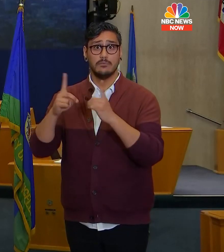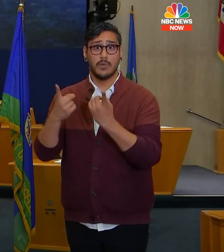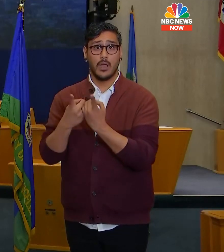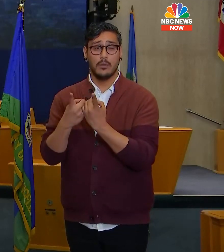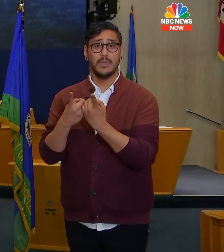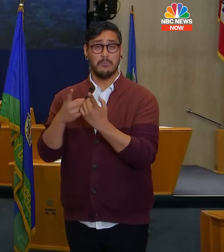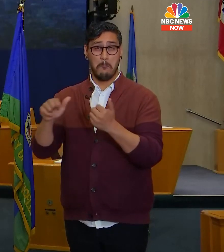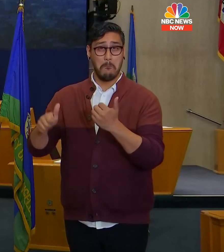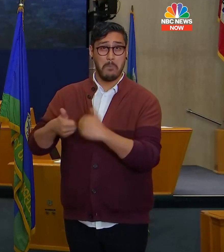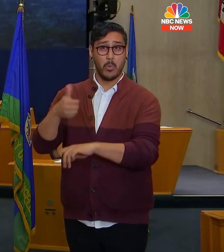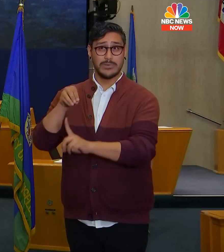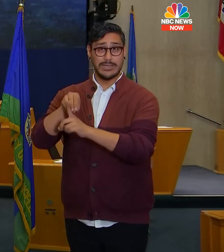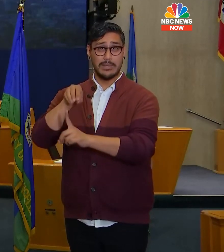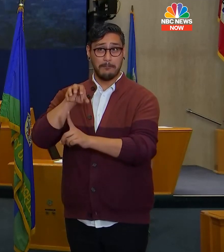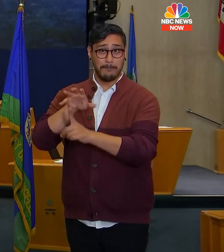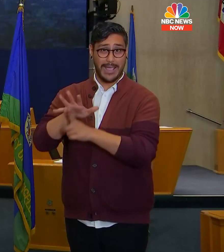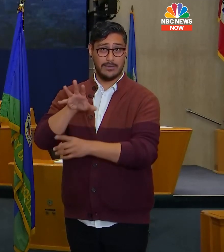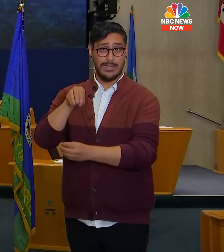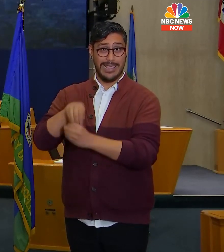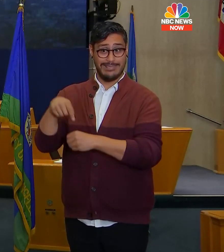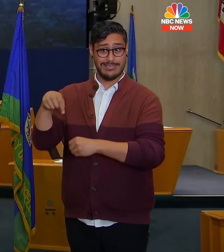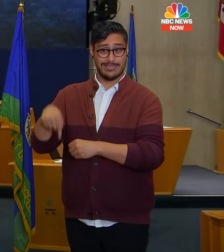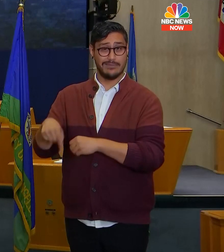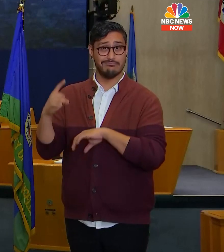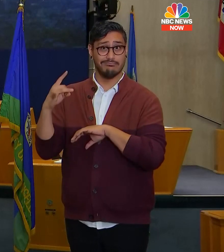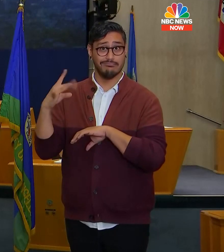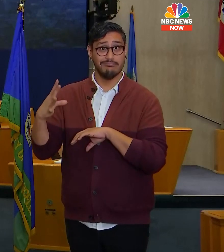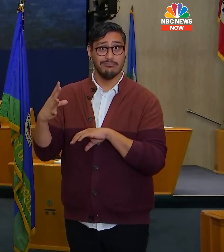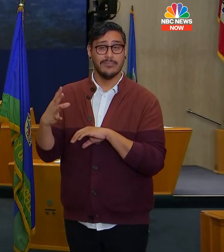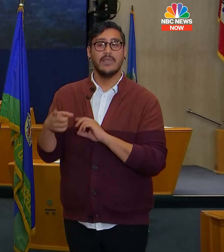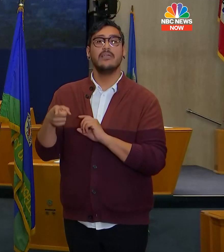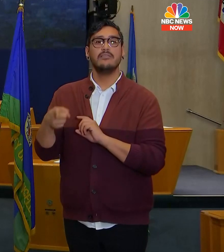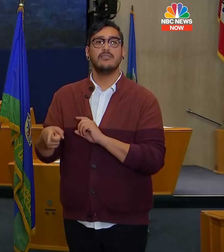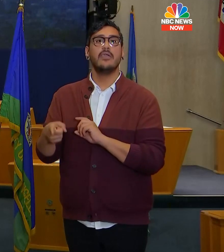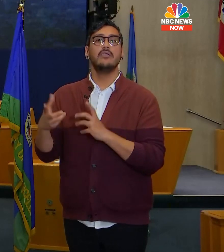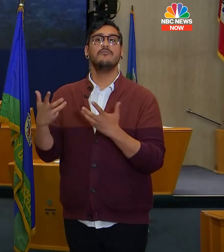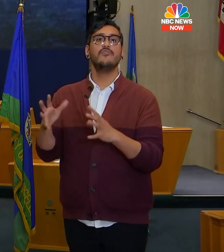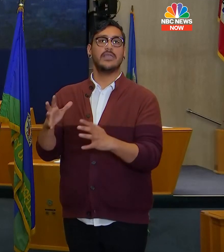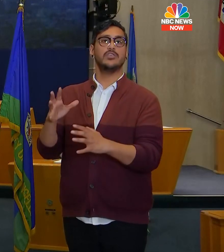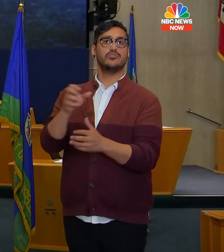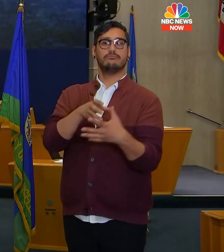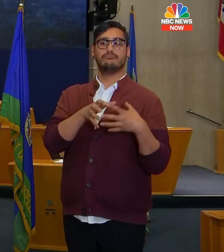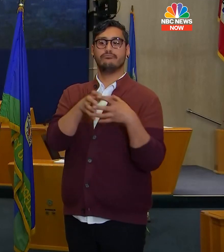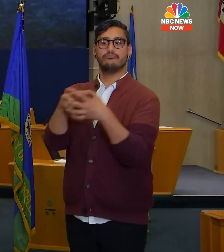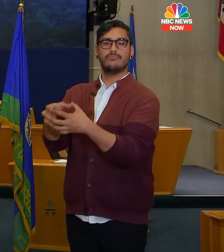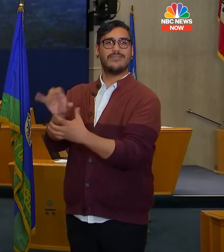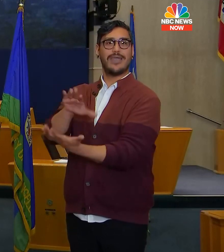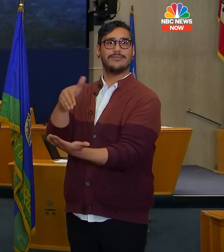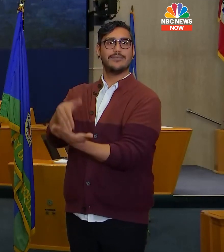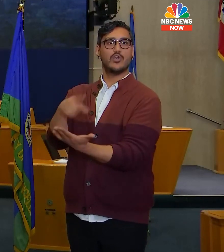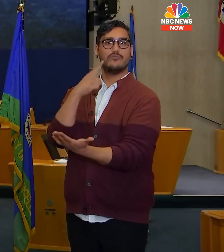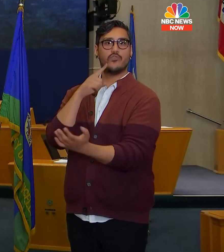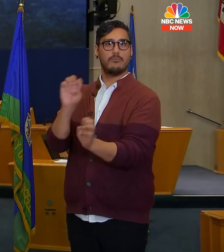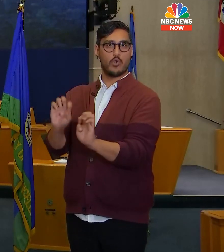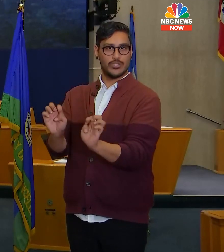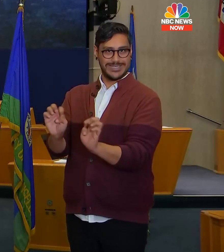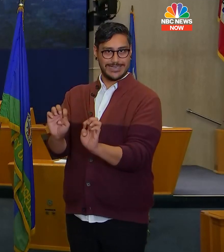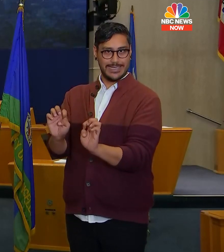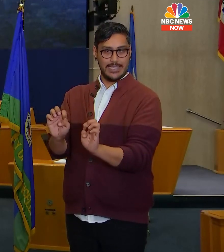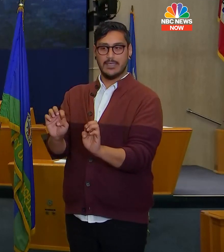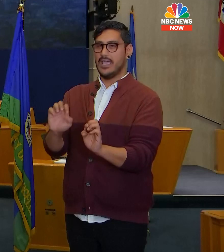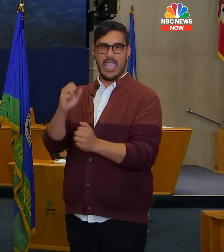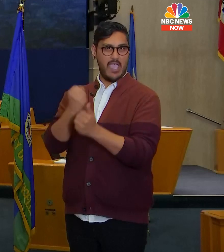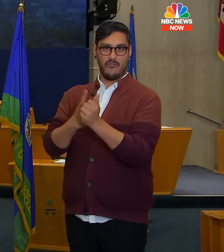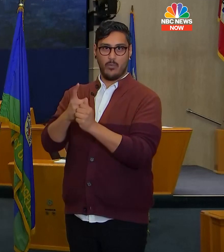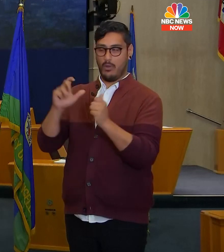más impactados y más relevantes en esta epidemia están ubicados en ese centro de emergencia y están haciendo